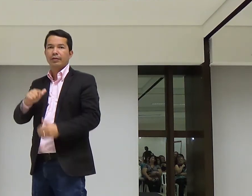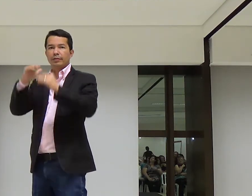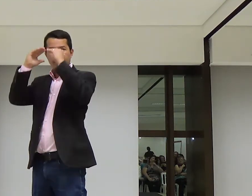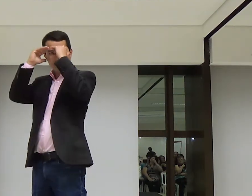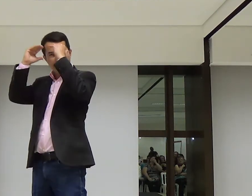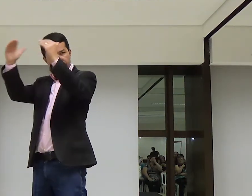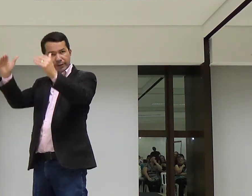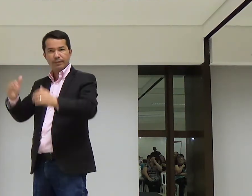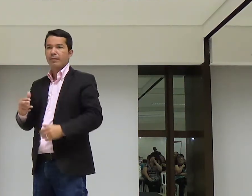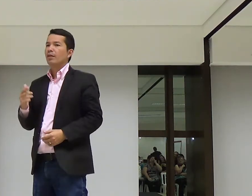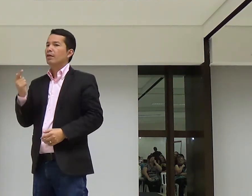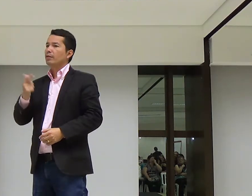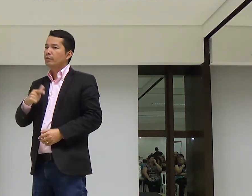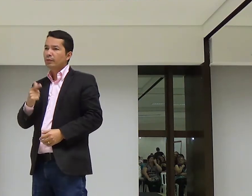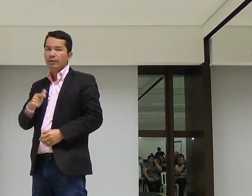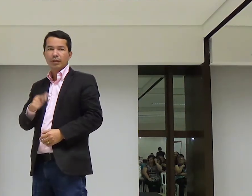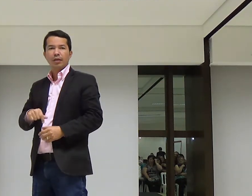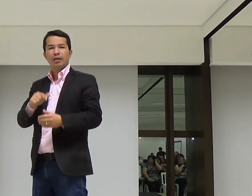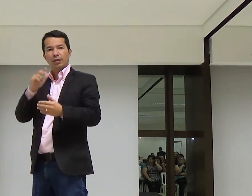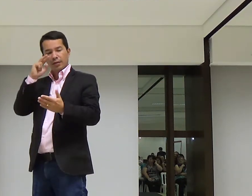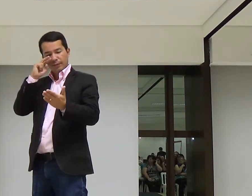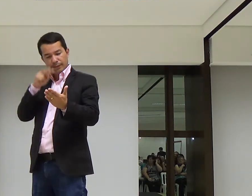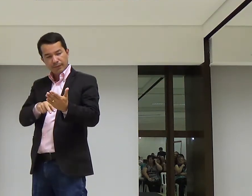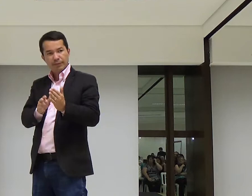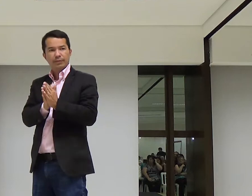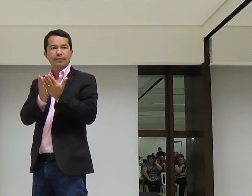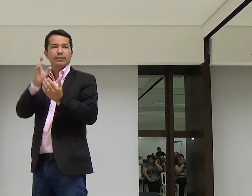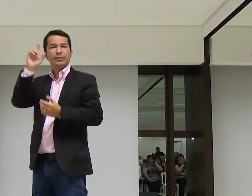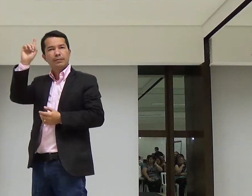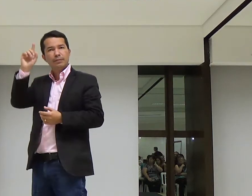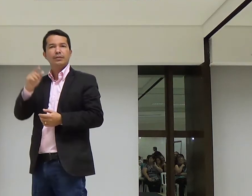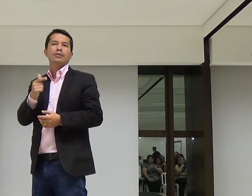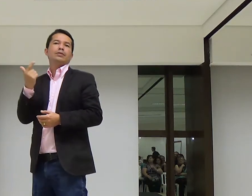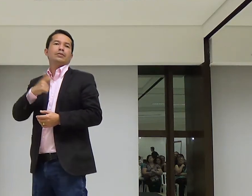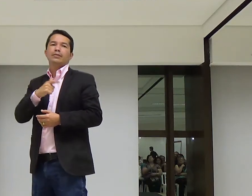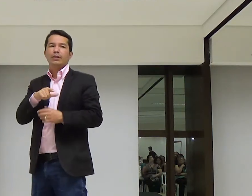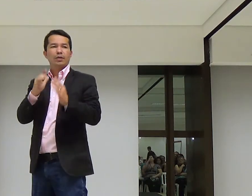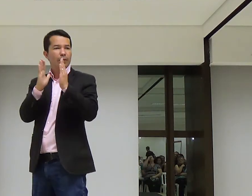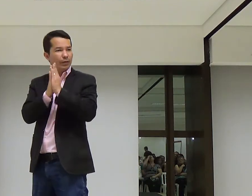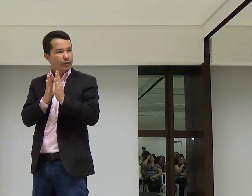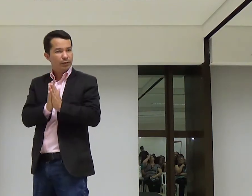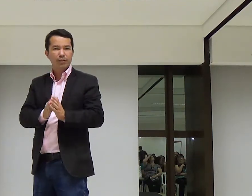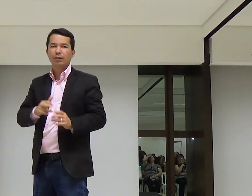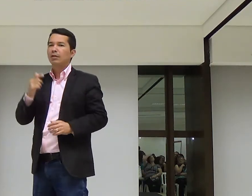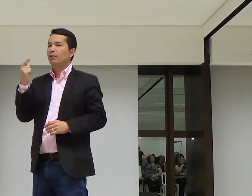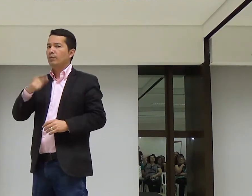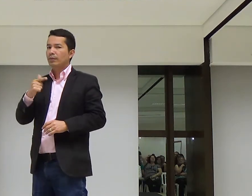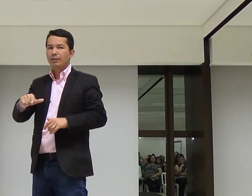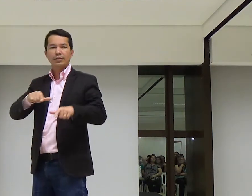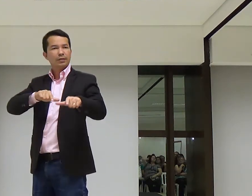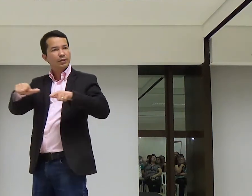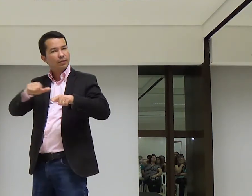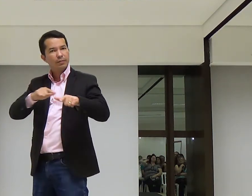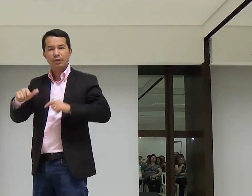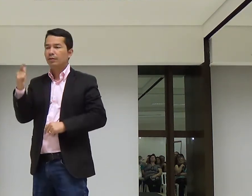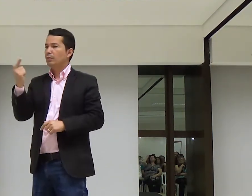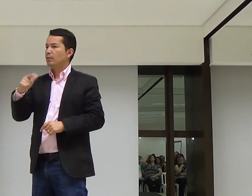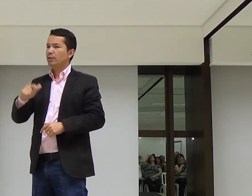tem firmeza, não tem obediência, não lê a Bíblia, não ora, não trabalha,